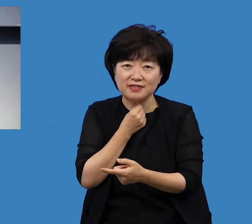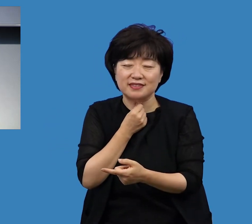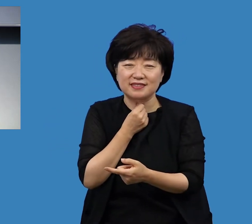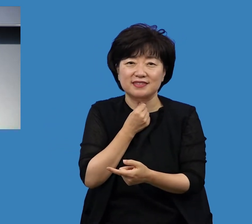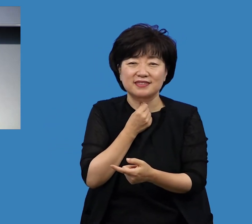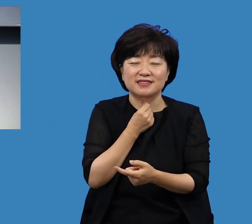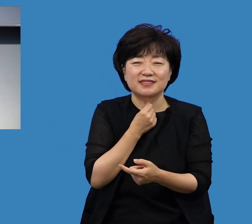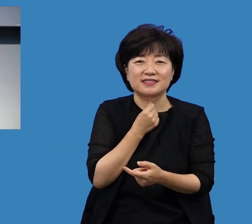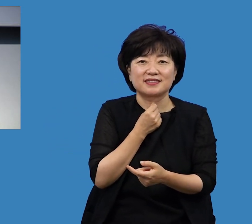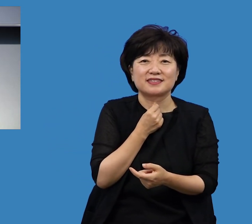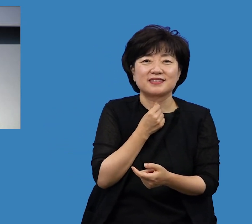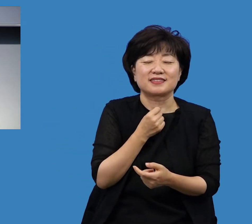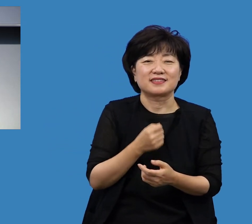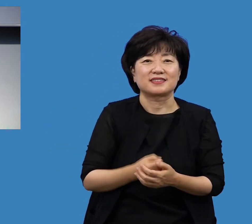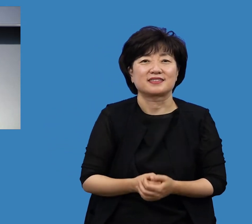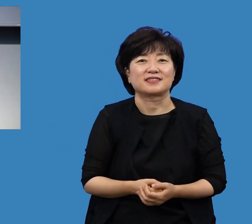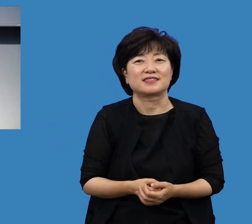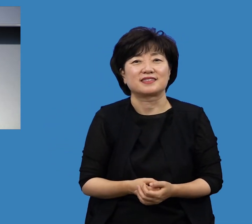그래서 이